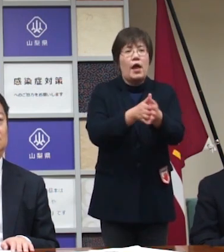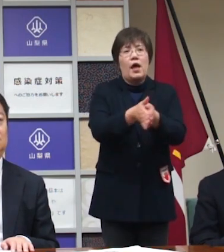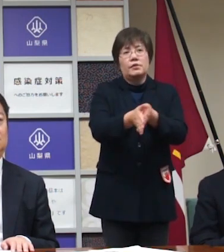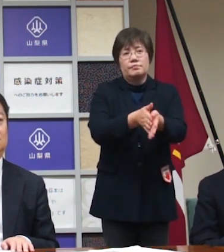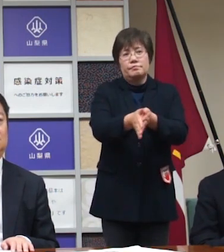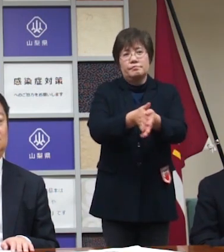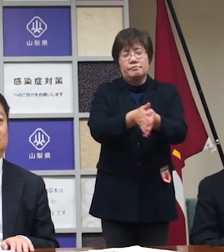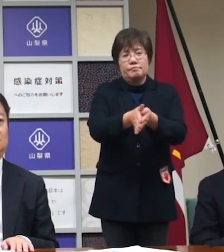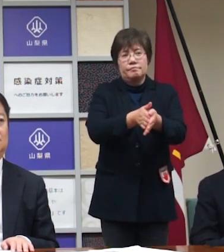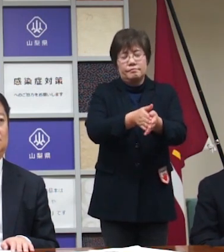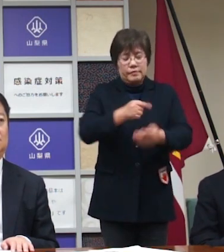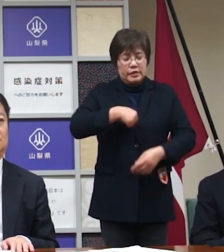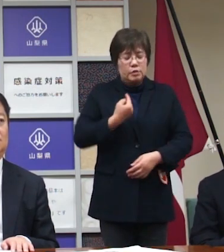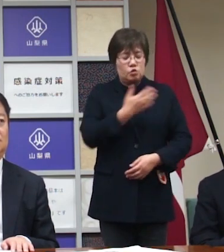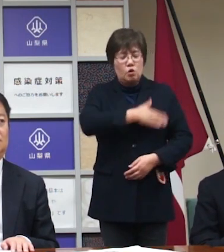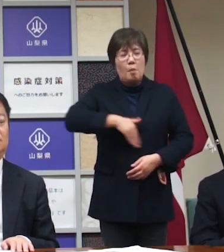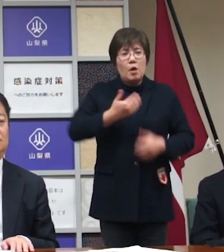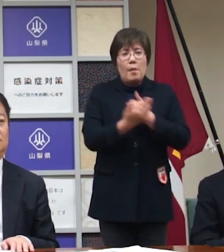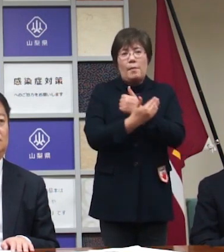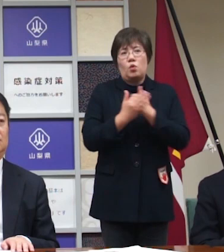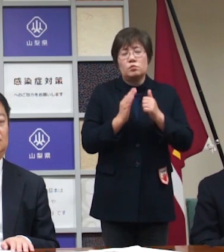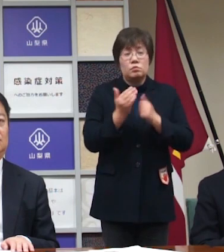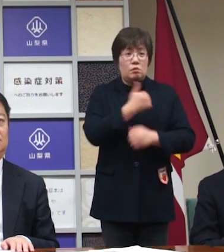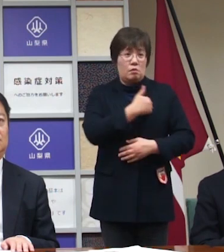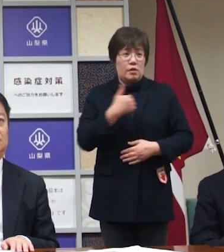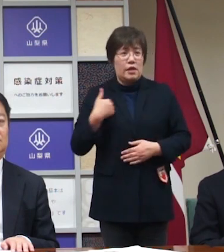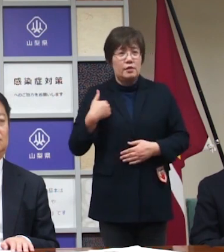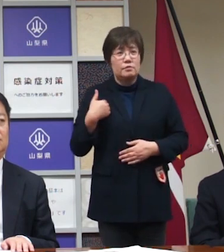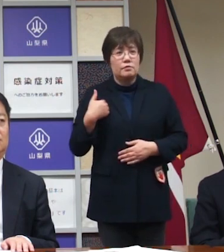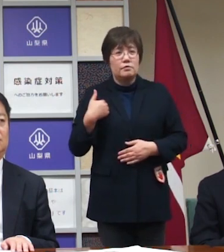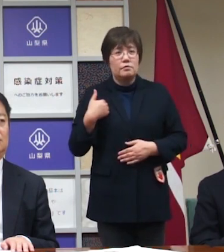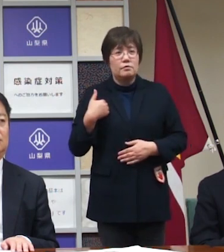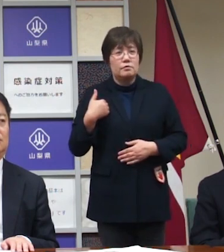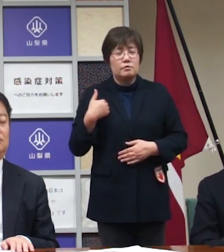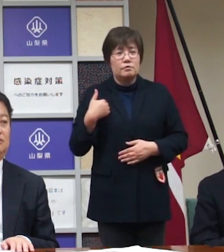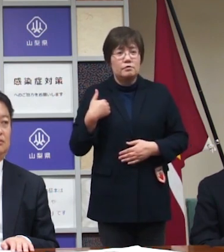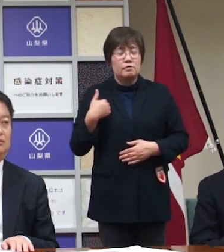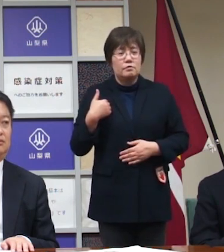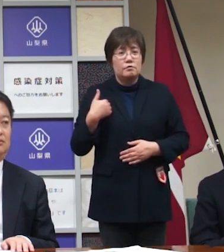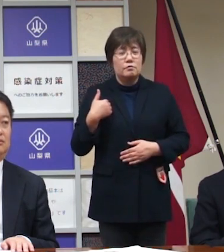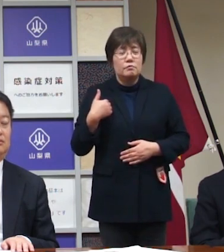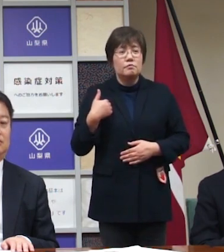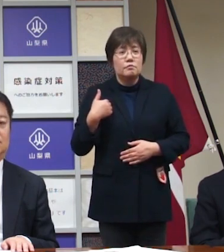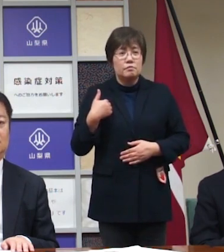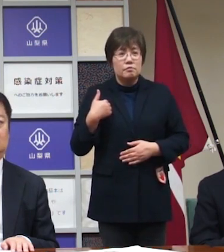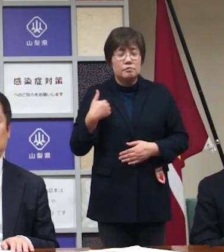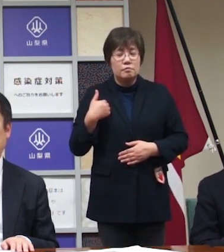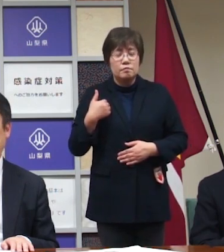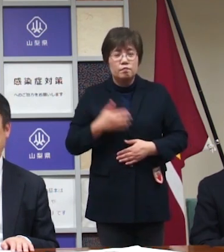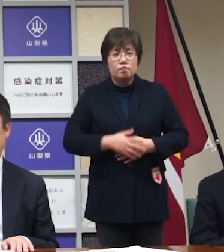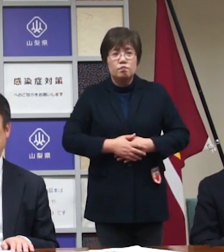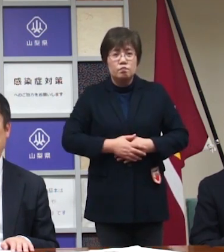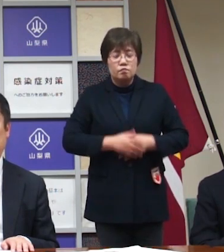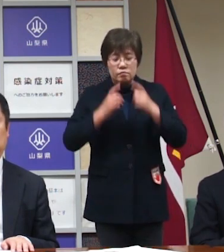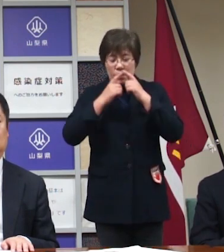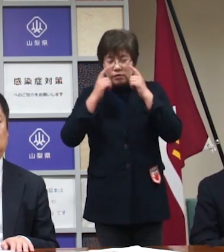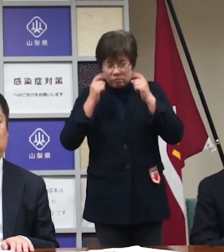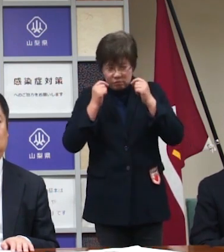らの身を守れる、健康を守れるということですから、それと両方、相ま